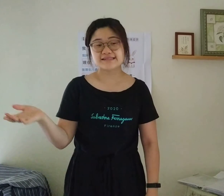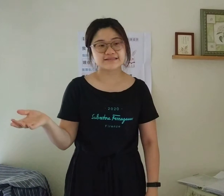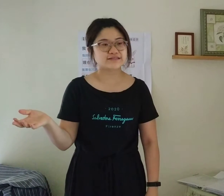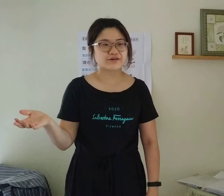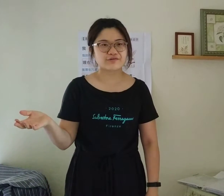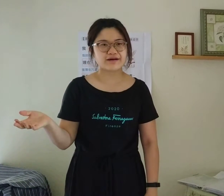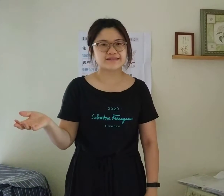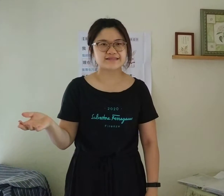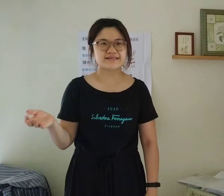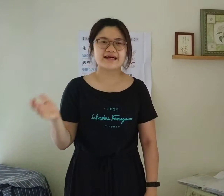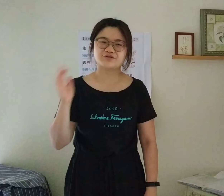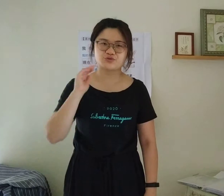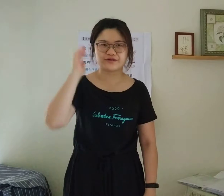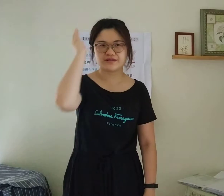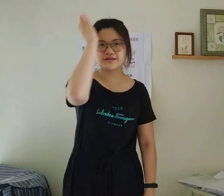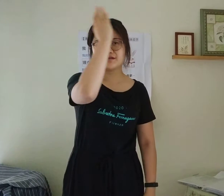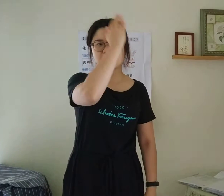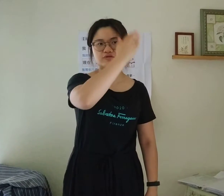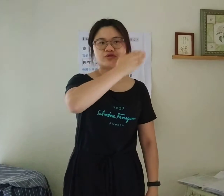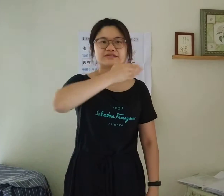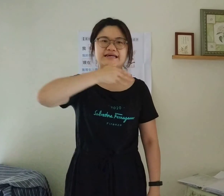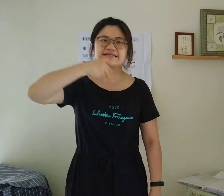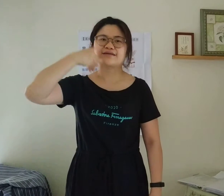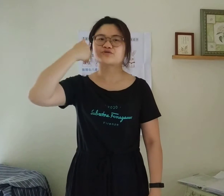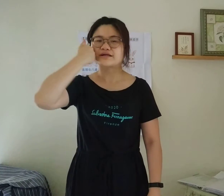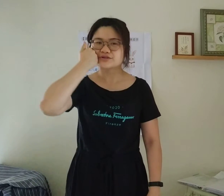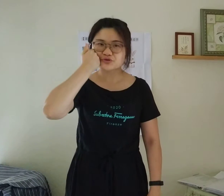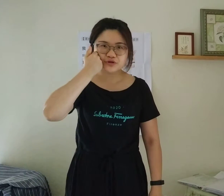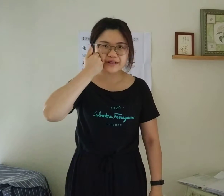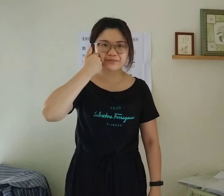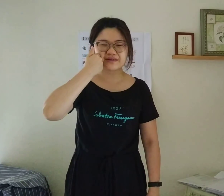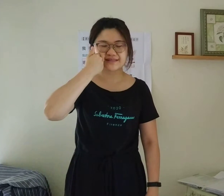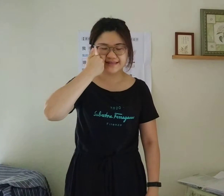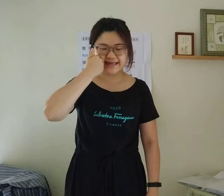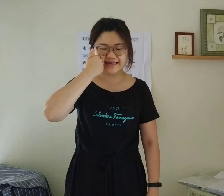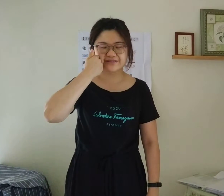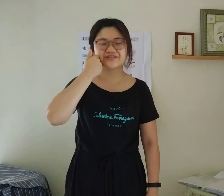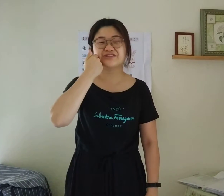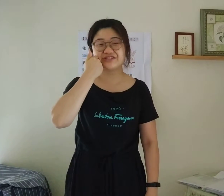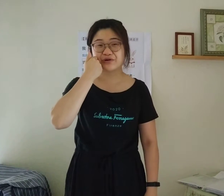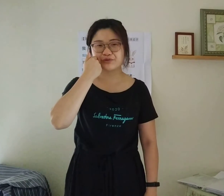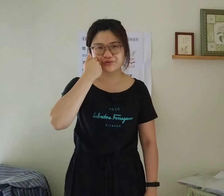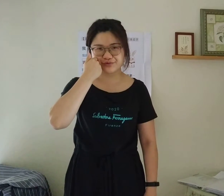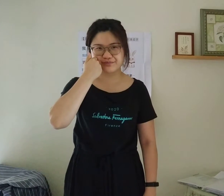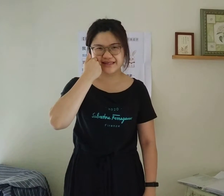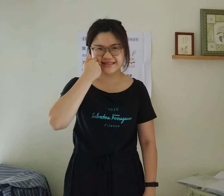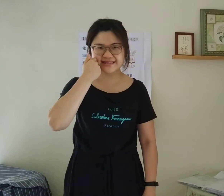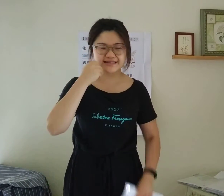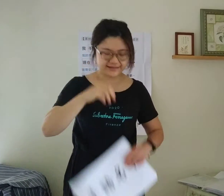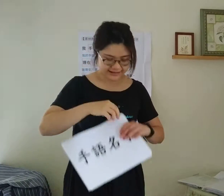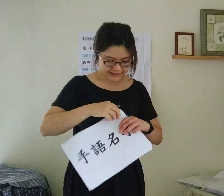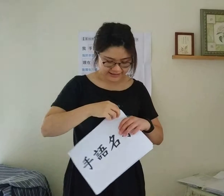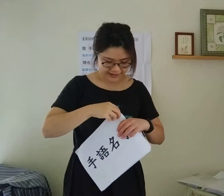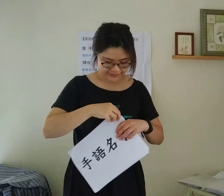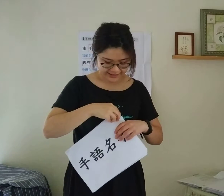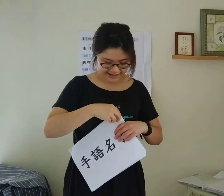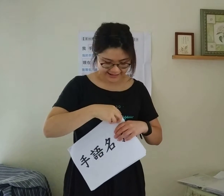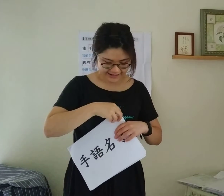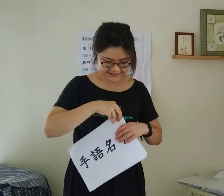氏有关系呀、啊，所以呢，就会在这样转一圈，比谁就是手语名字。来看下